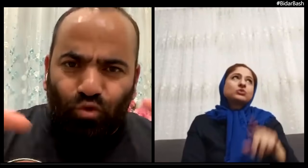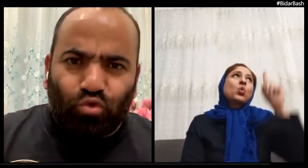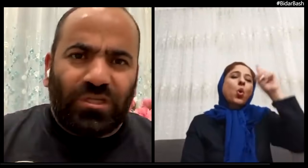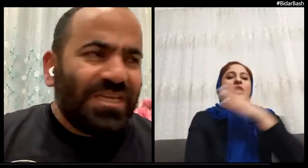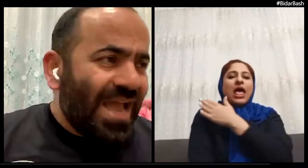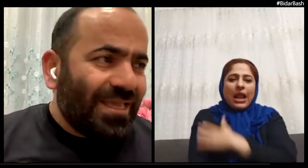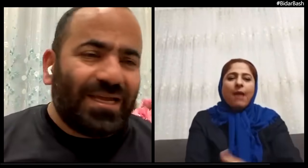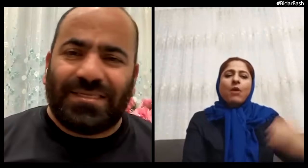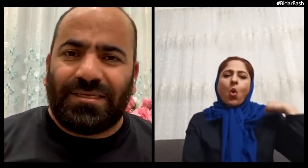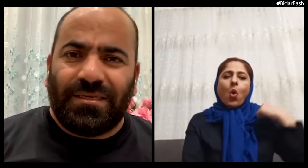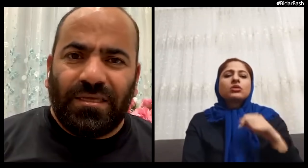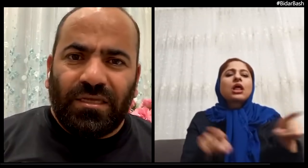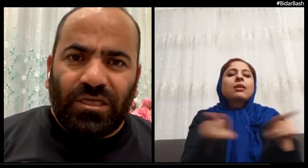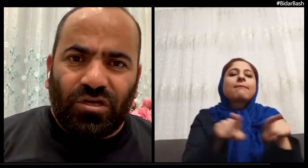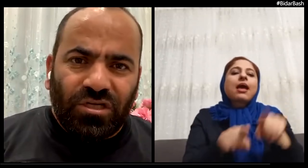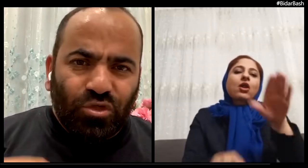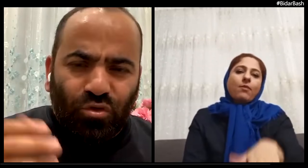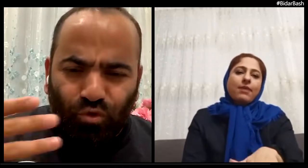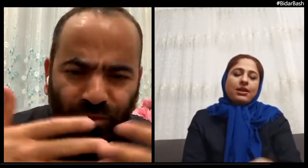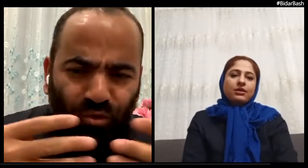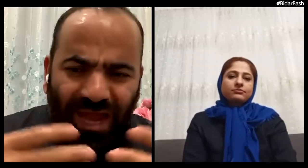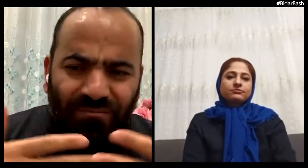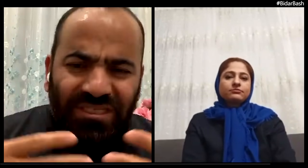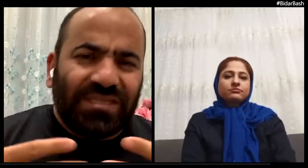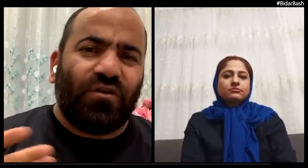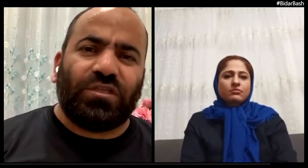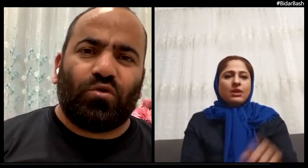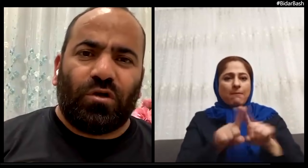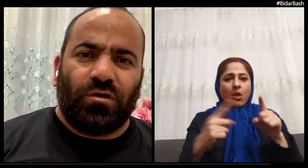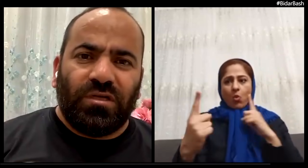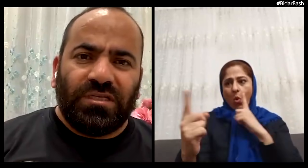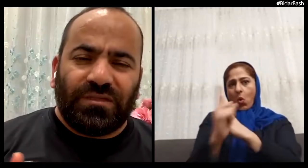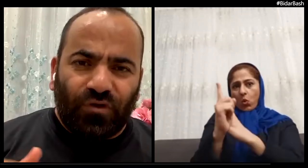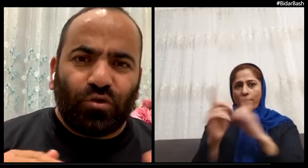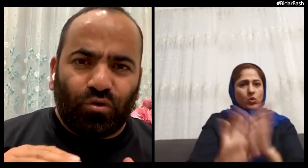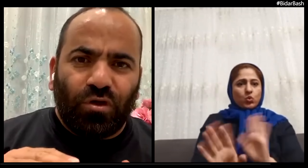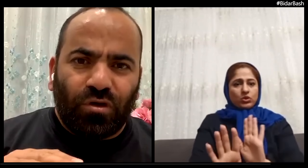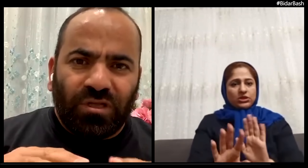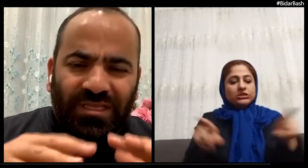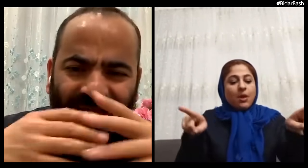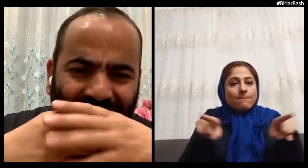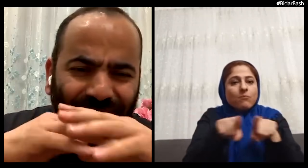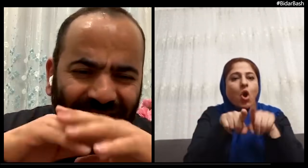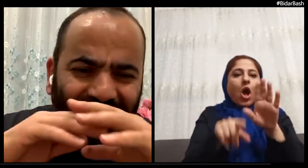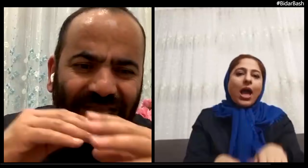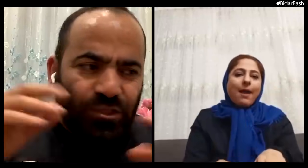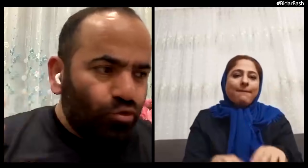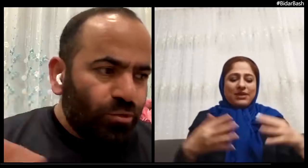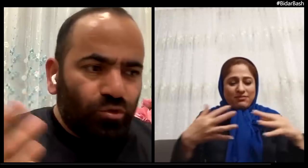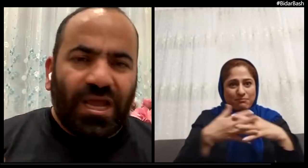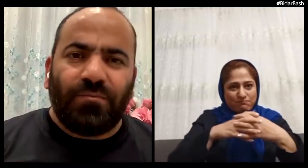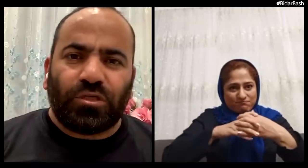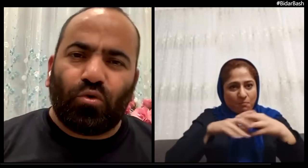یه موجوده، یک حقیقته، اینا هیچ کدوم روبروی هم نیست. صفات خدا، صفات خدا در هم تنیده